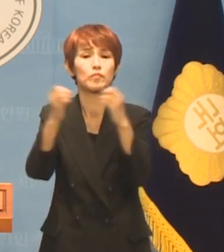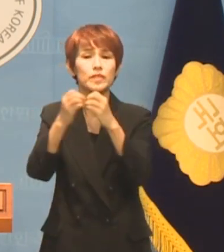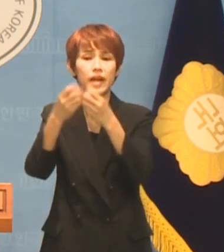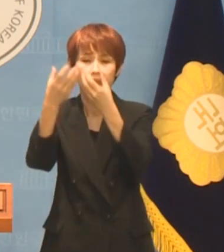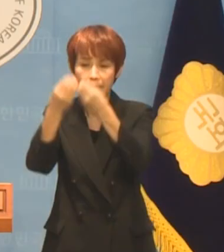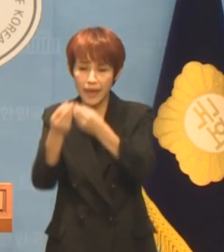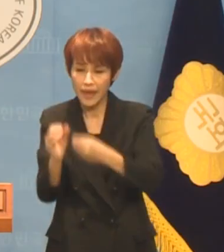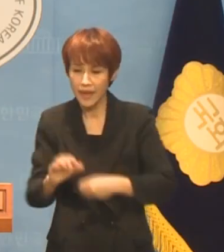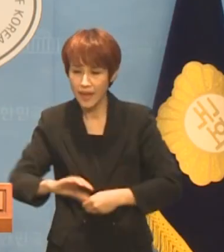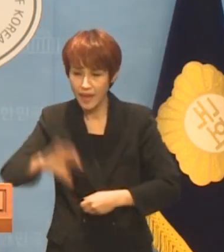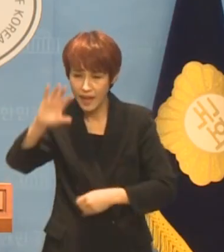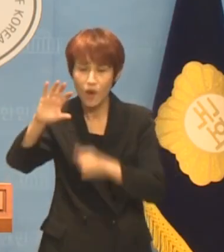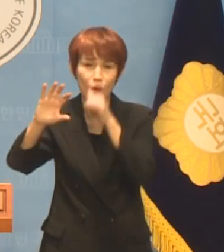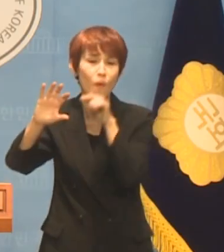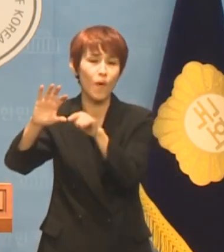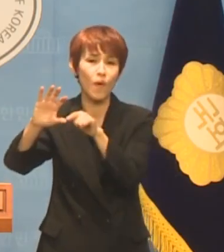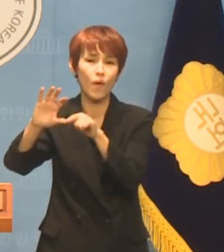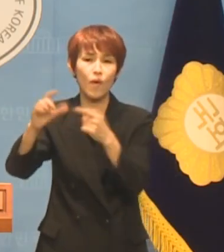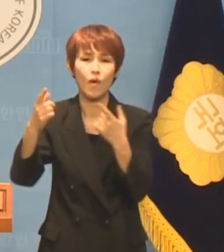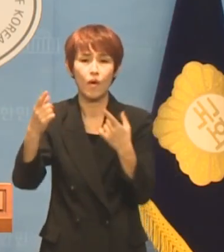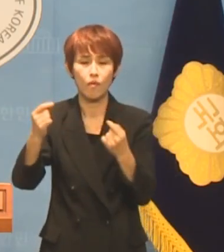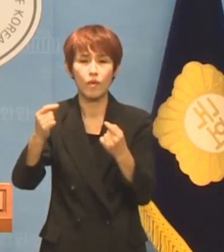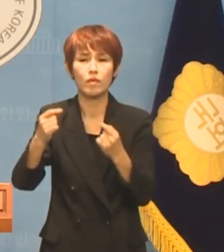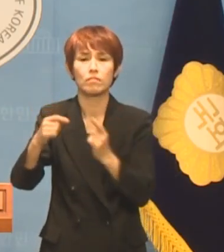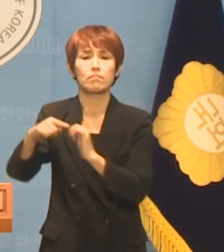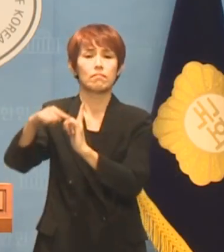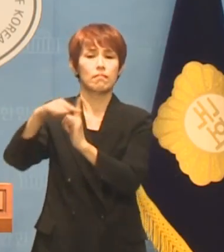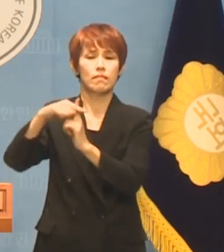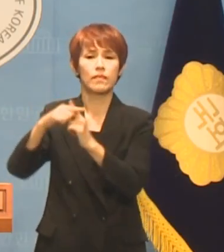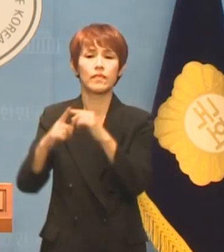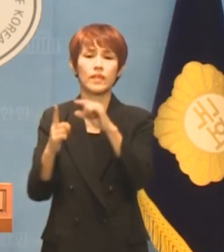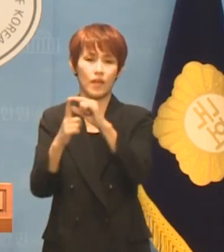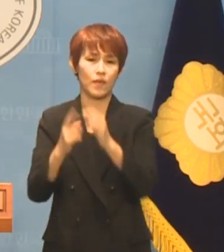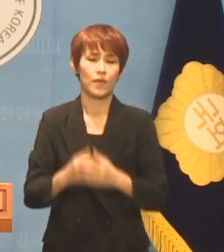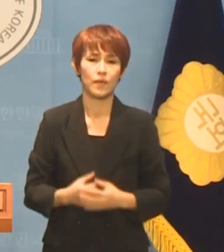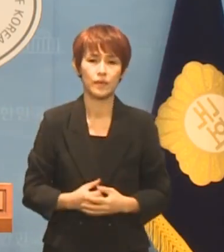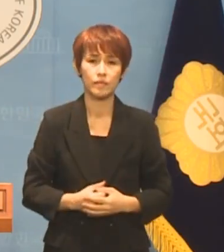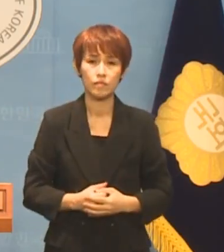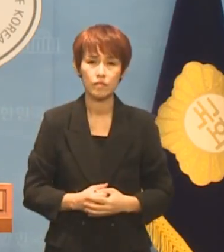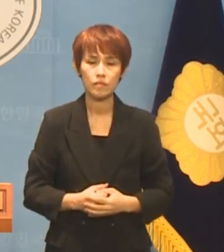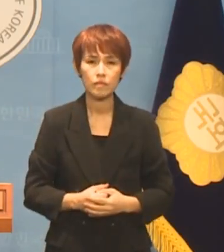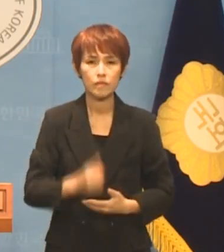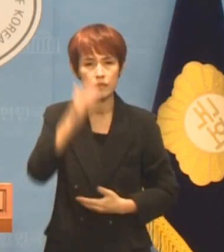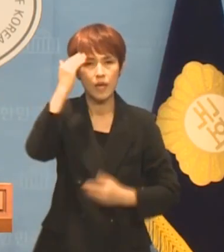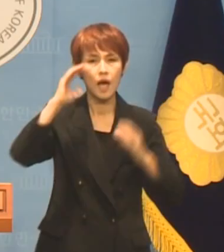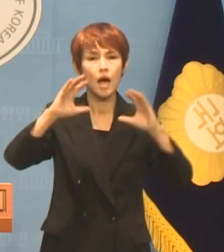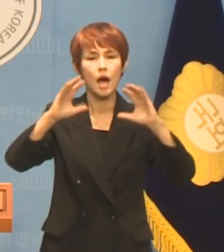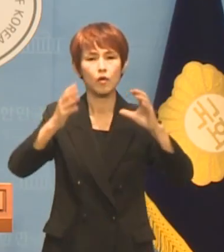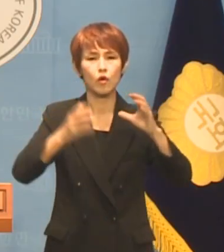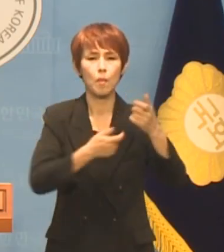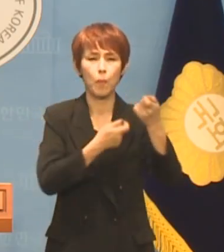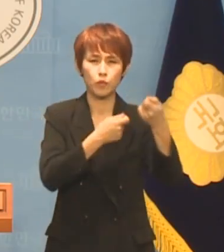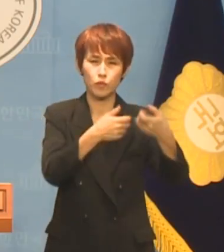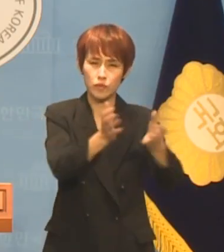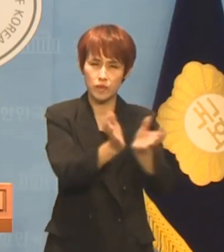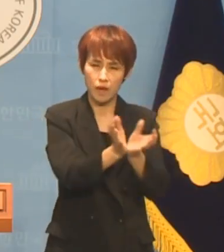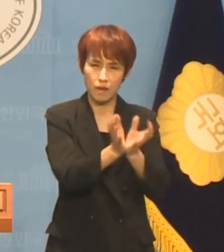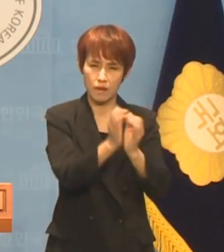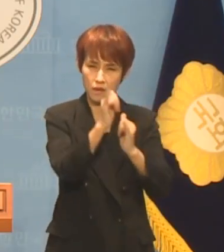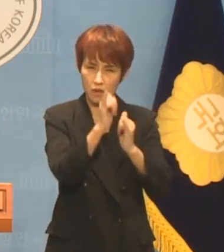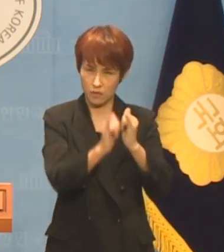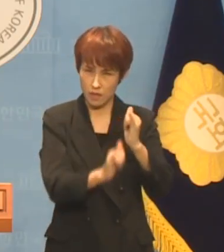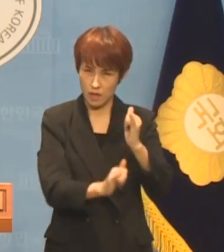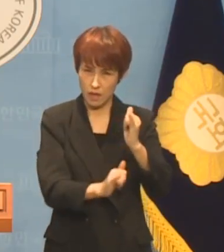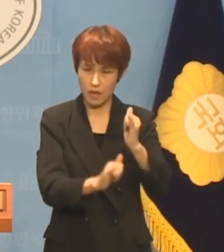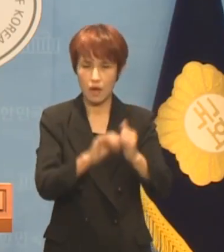예문으로 올라와 있을 만큼 가치 중립적인 단어이기도 합니다. 대한민국 보수정당이 쌓아온 역사가